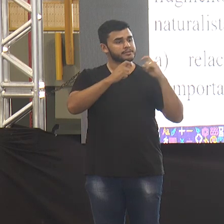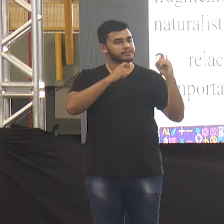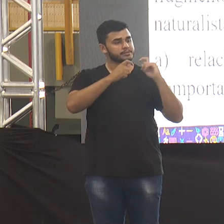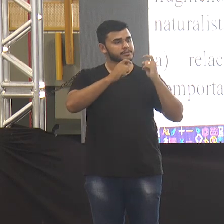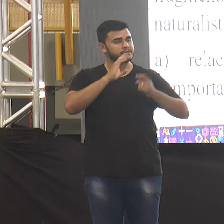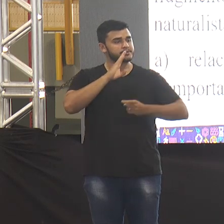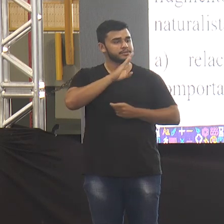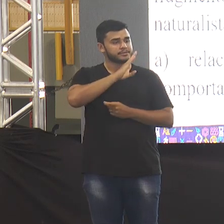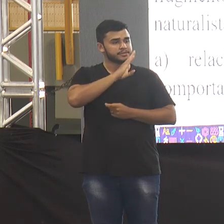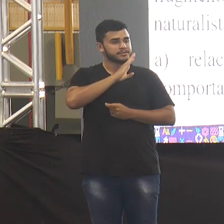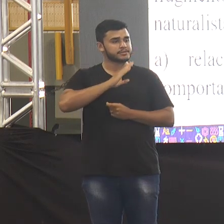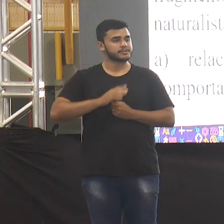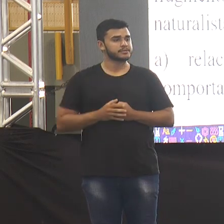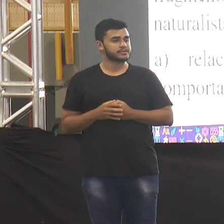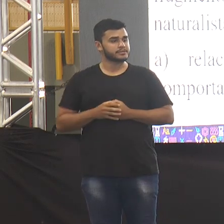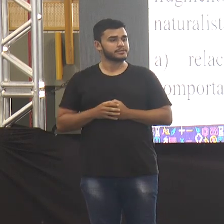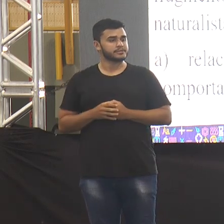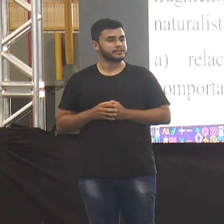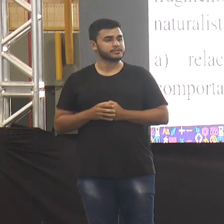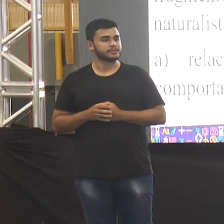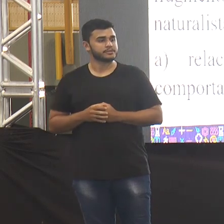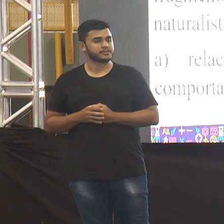E comendo um tira-gosto.